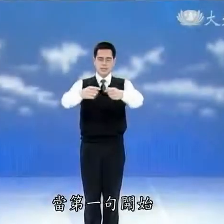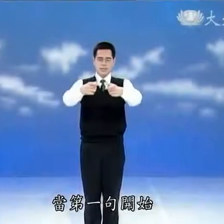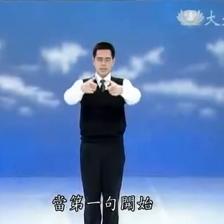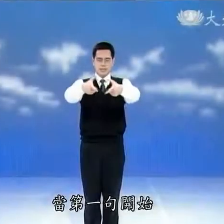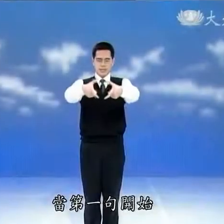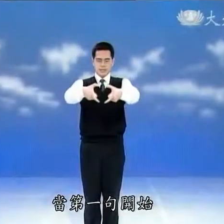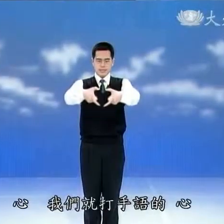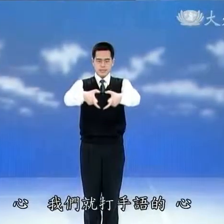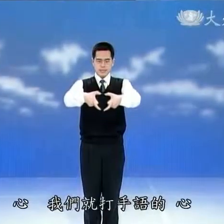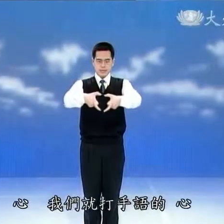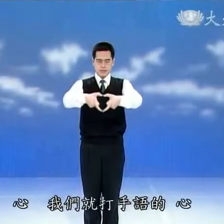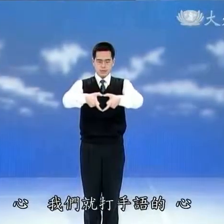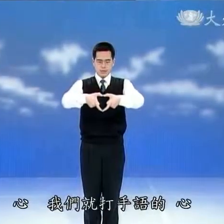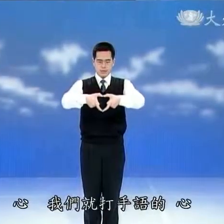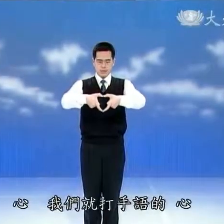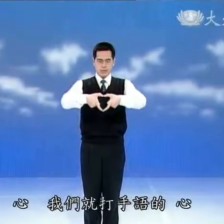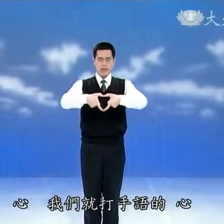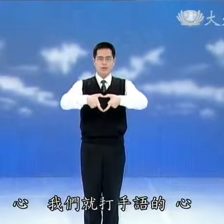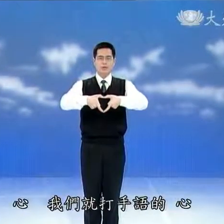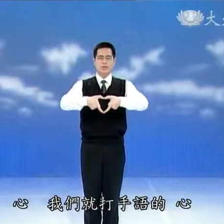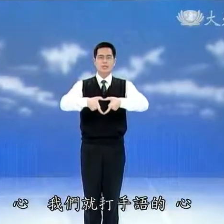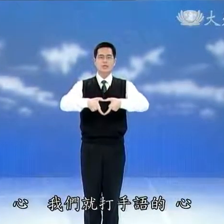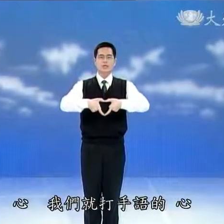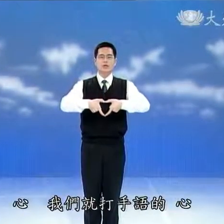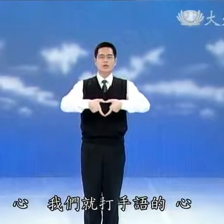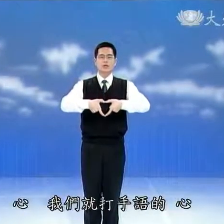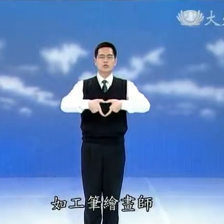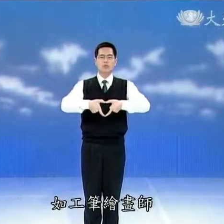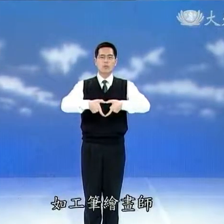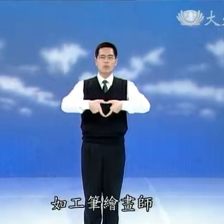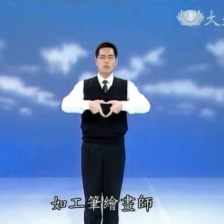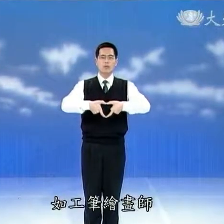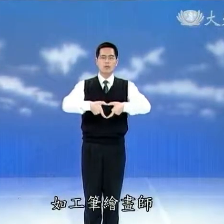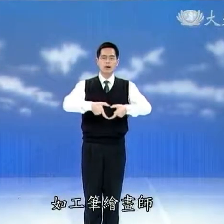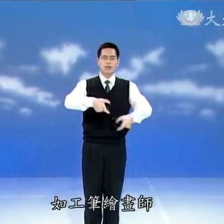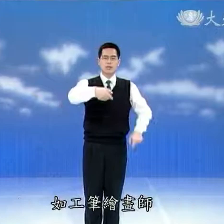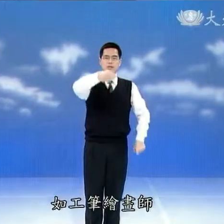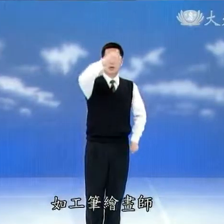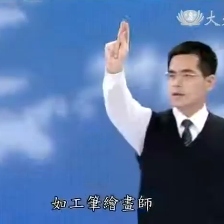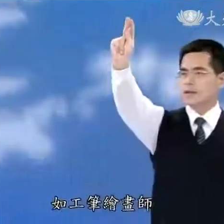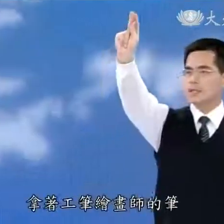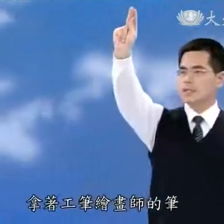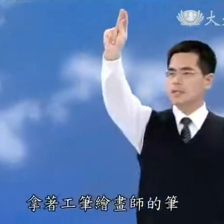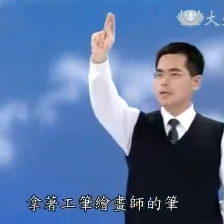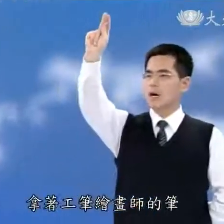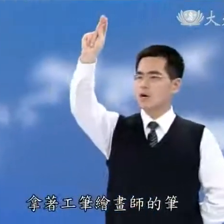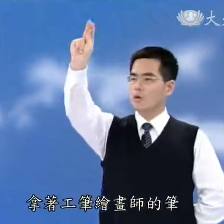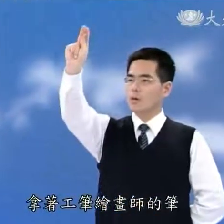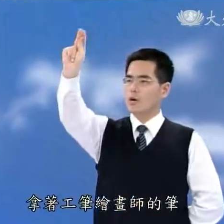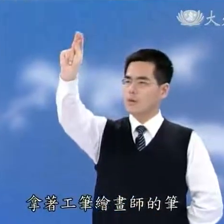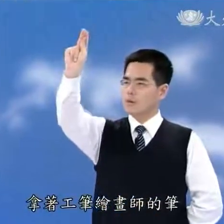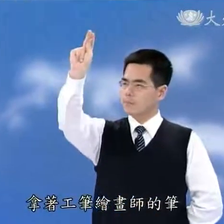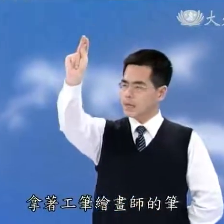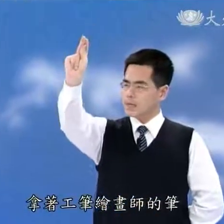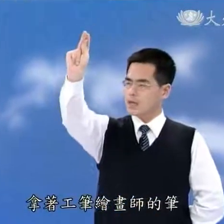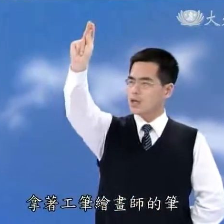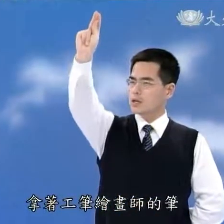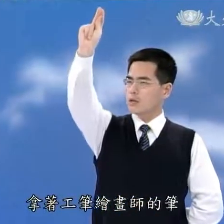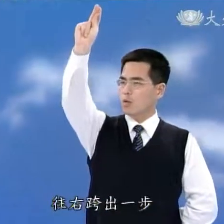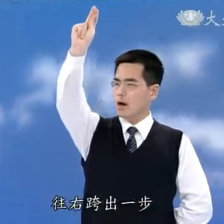句开始，心，我们就打手语的心，如工笔绘画师，拿着这个工笔绘画师的笔，往